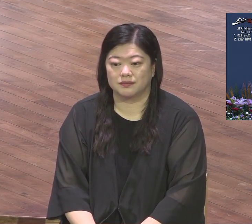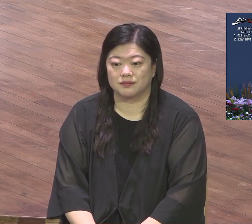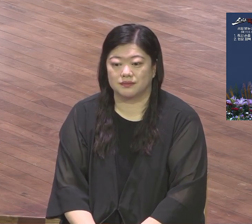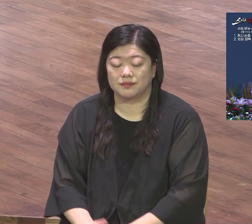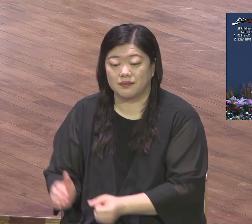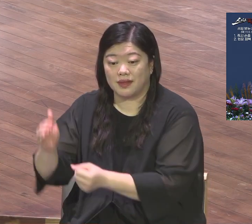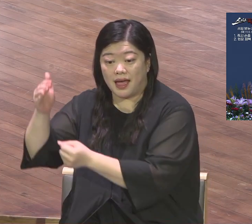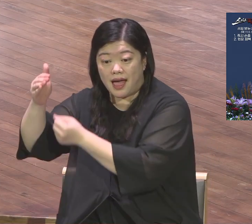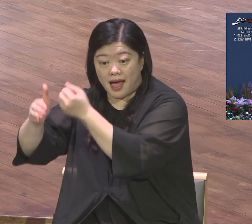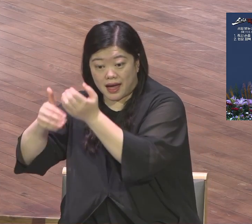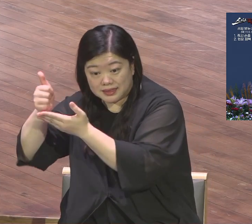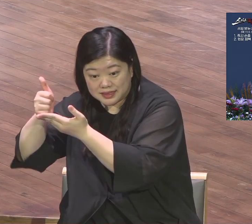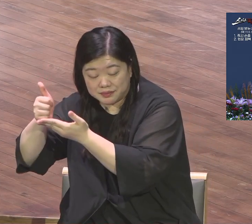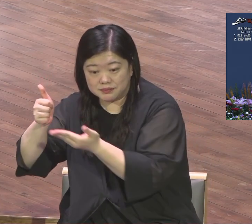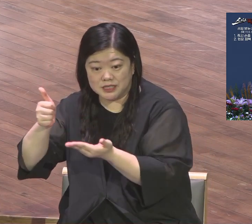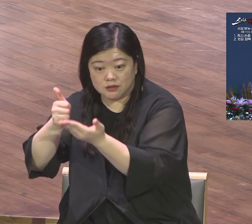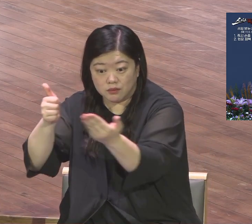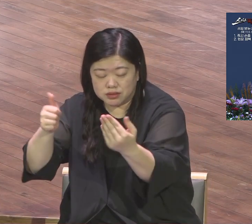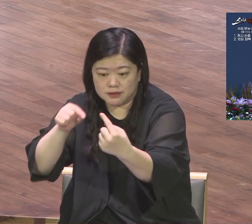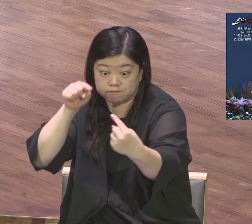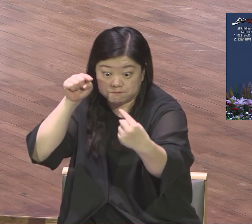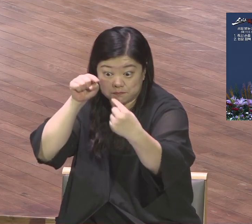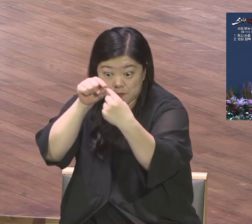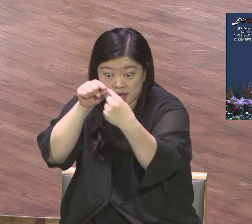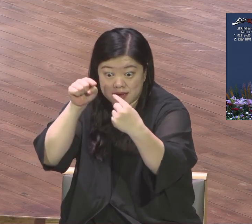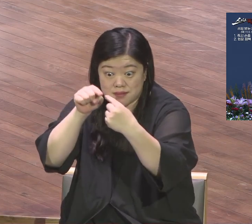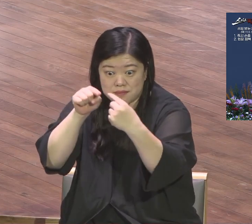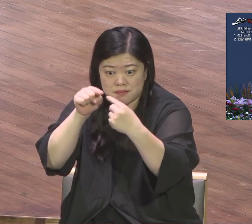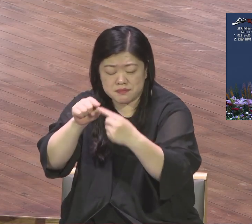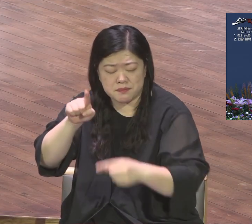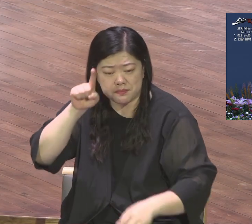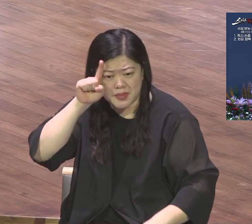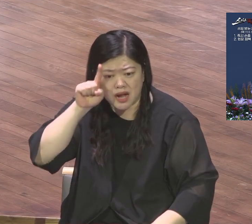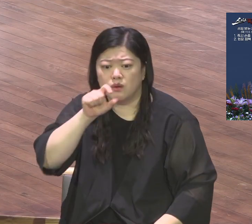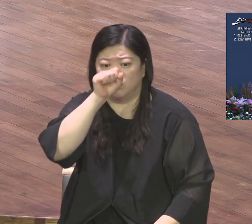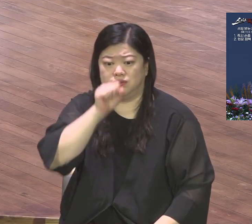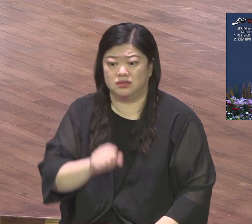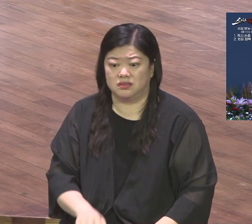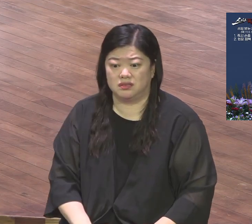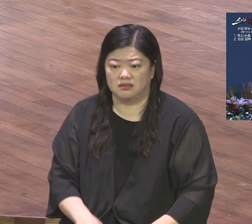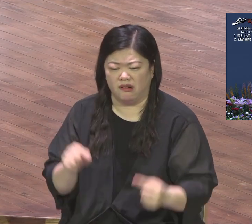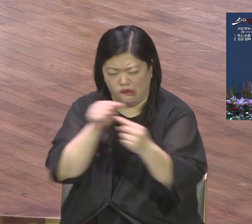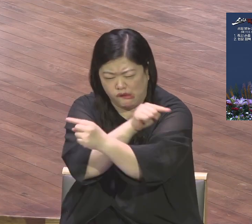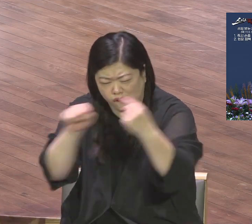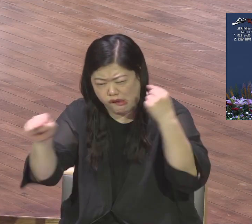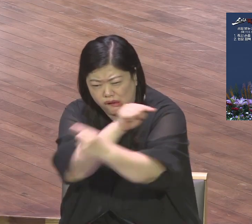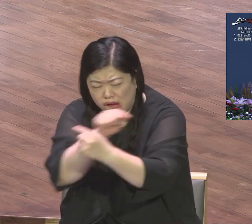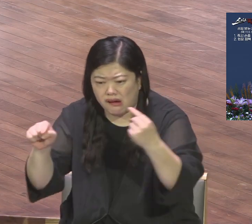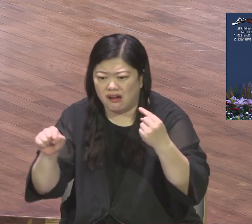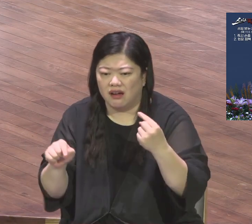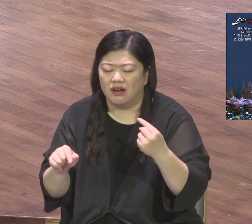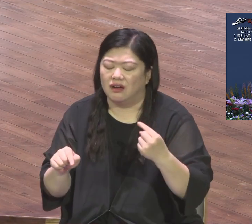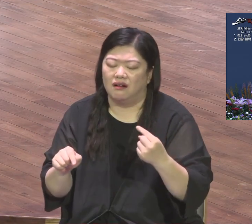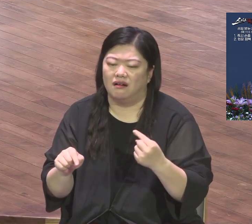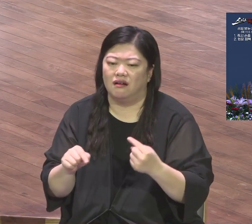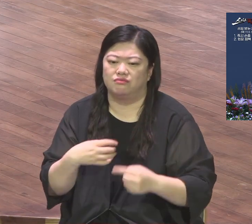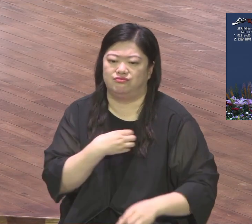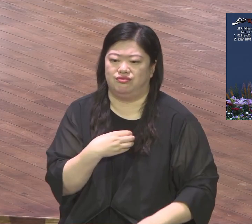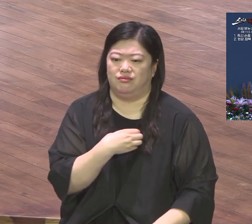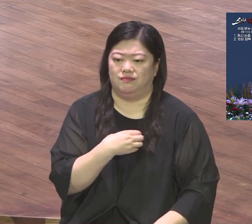하나님과 소통되는 정확한 길, 영생 얻는 유일한 길은 예수 그리스도의 십자가